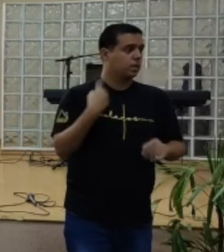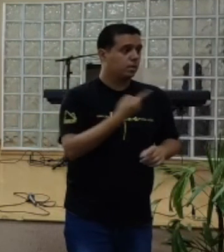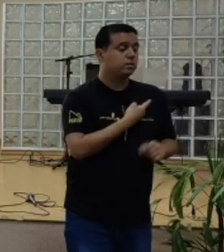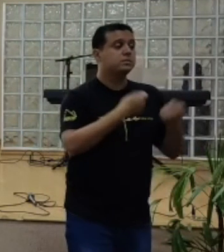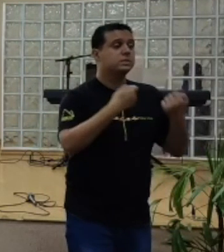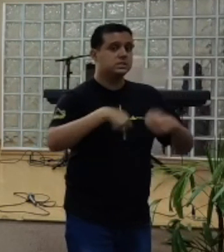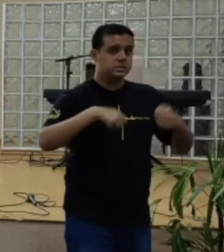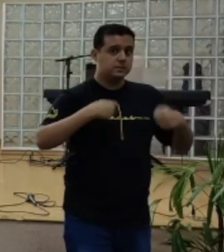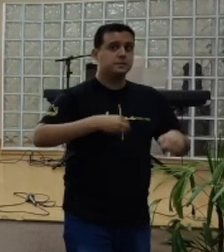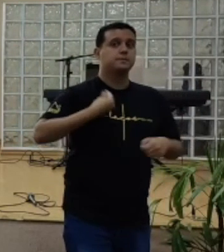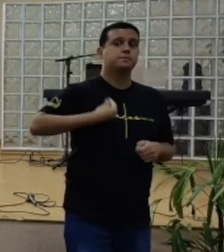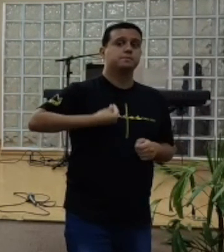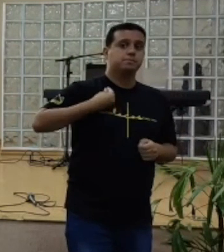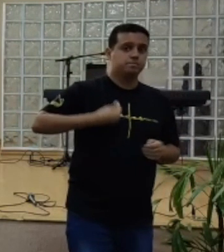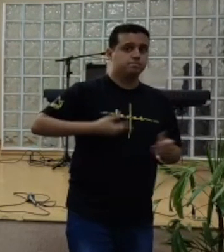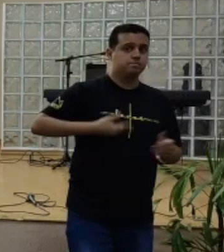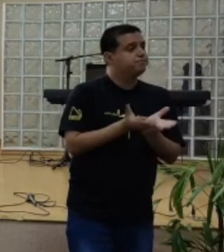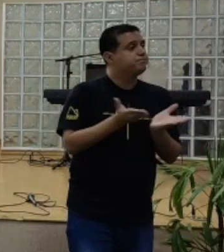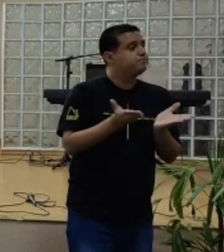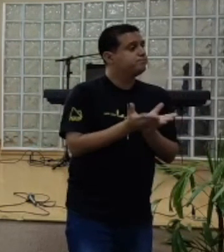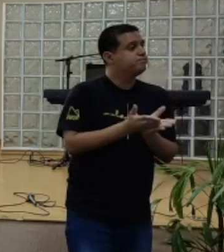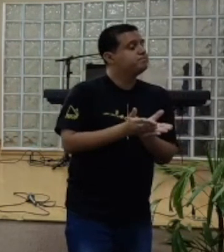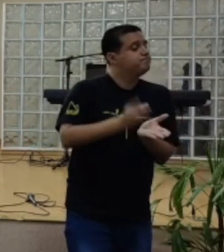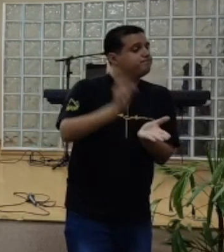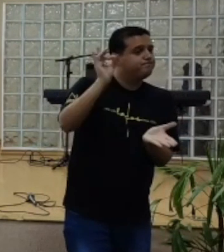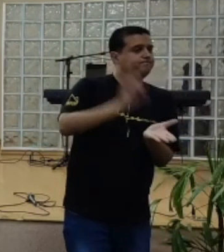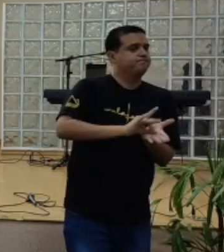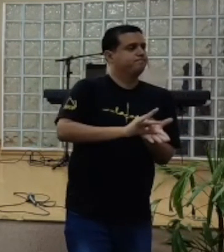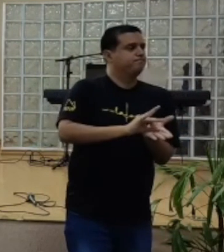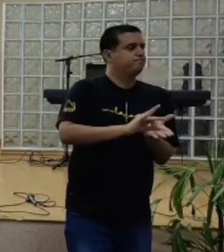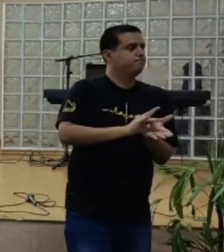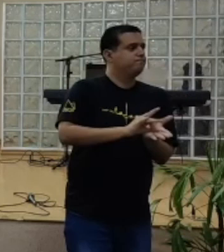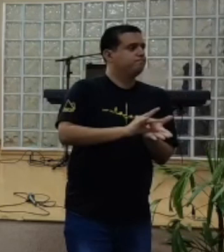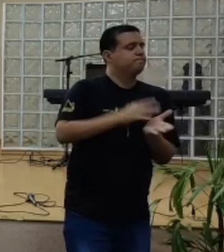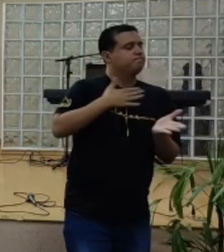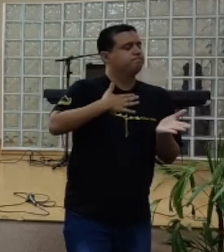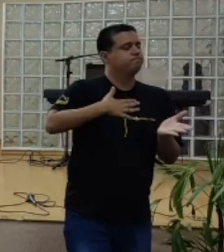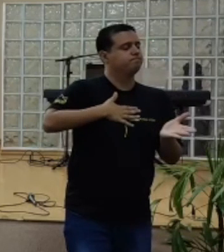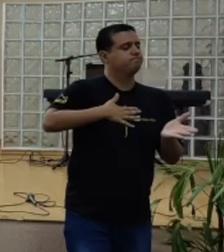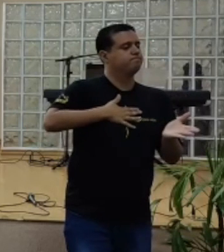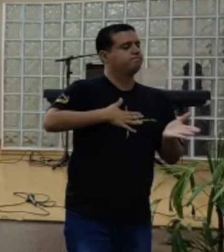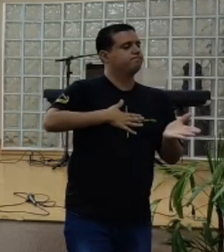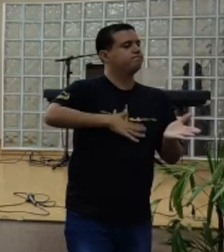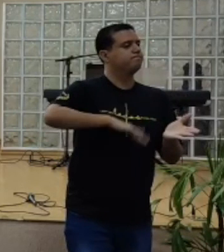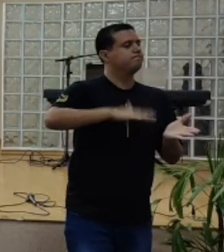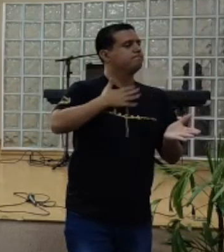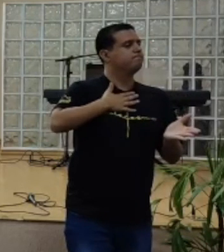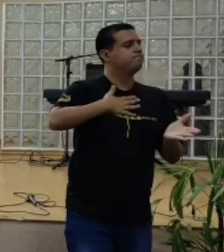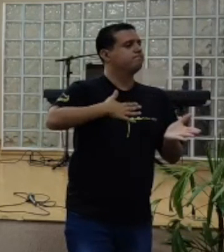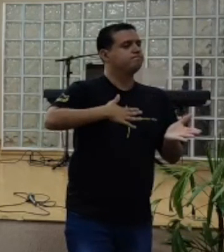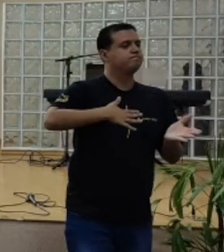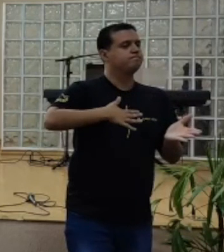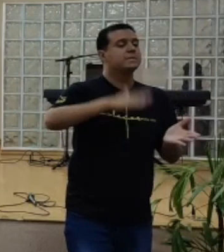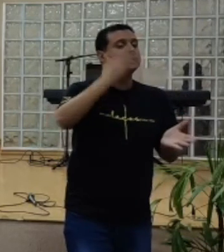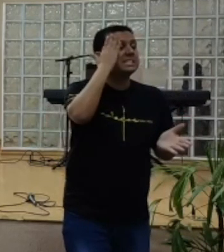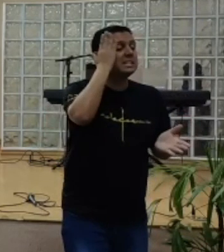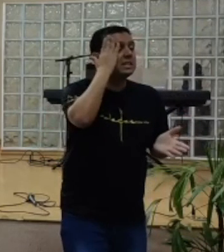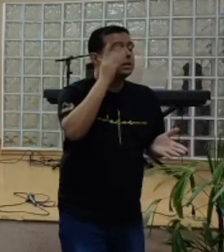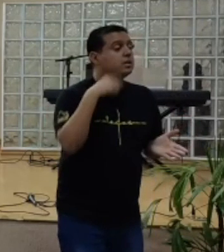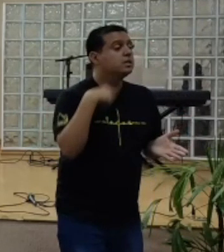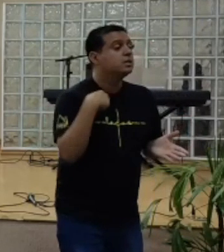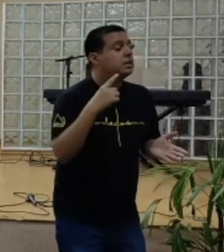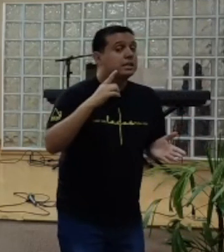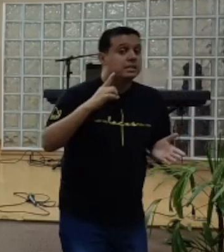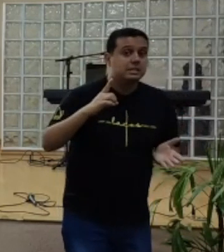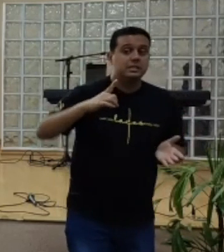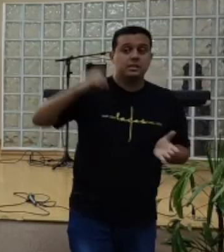cristã autêntica, com tranquilidade, sabendo que Deus nos orienta, que o